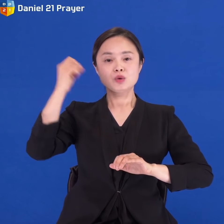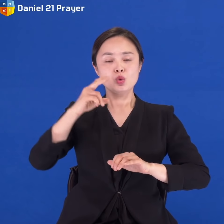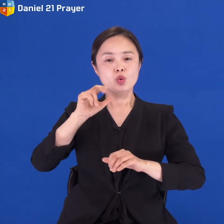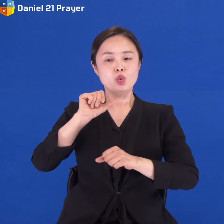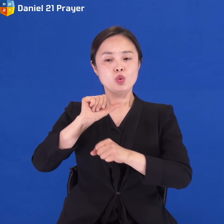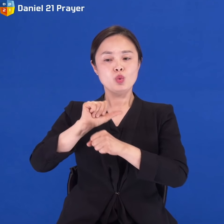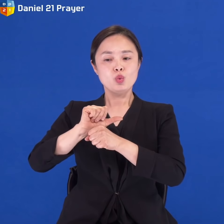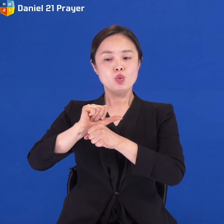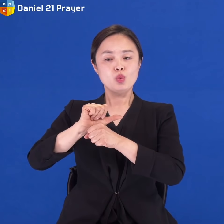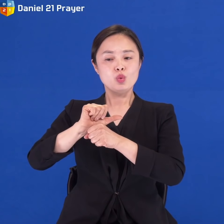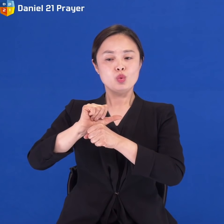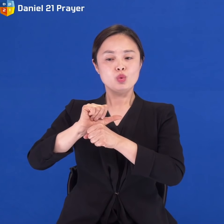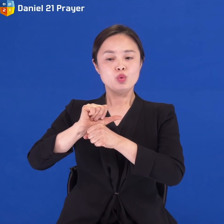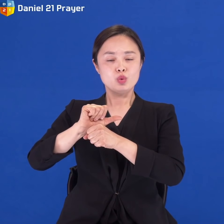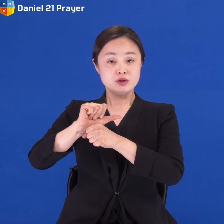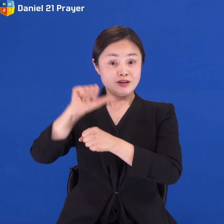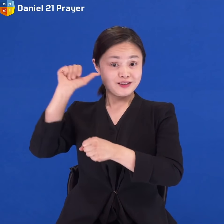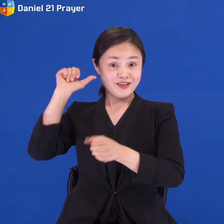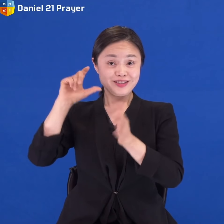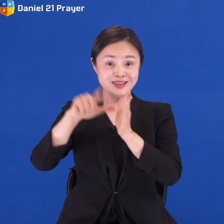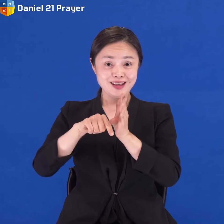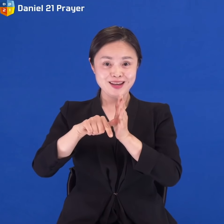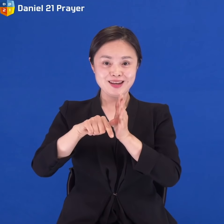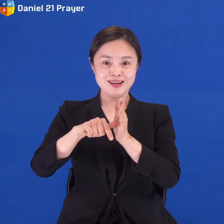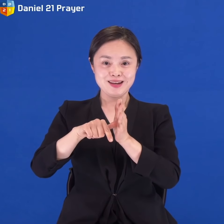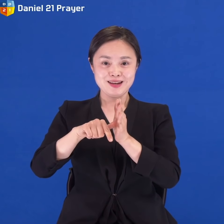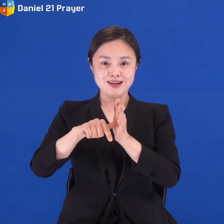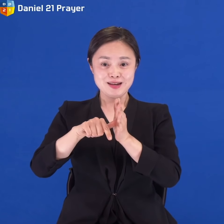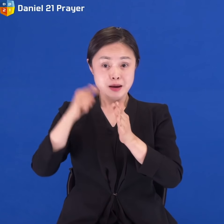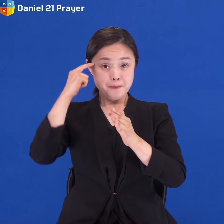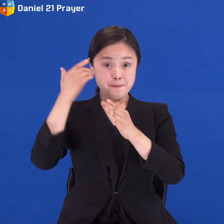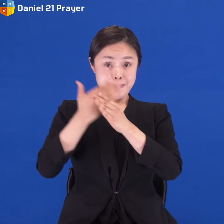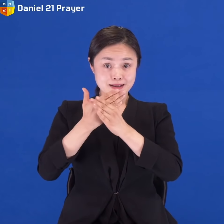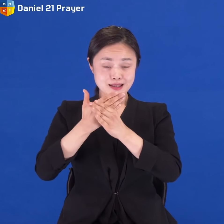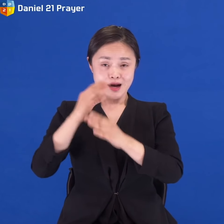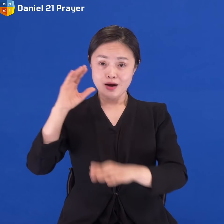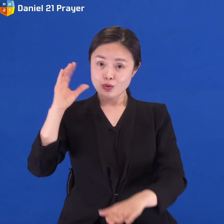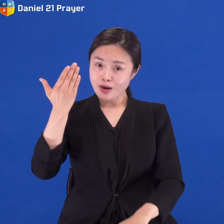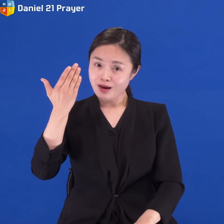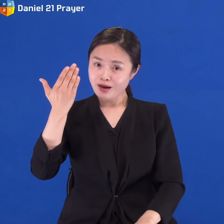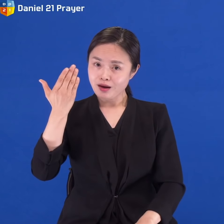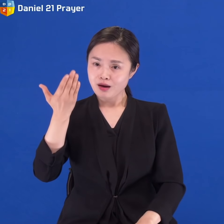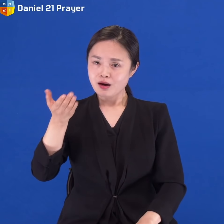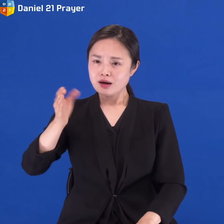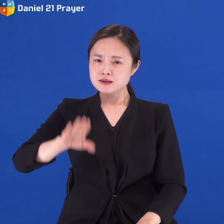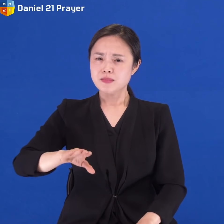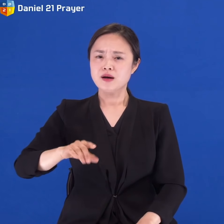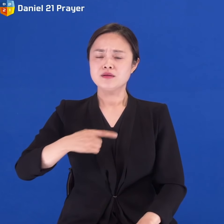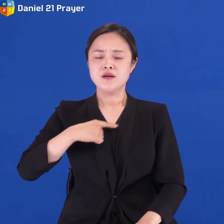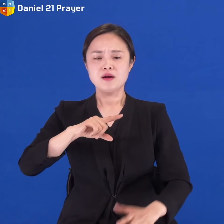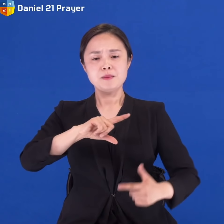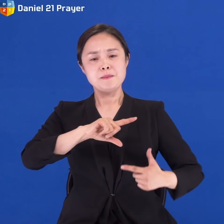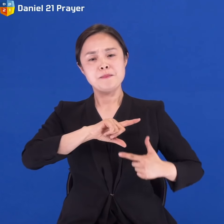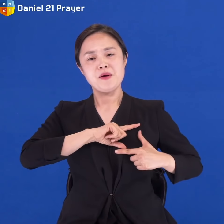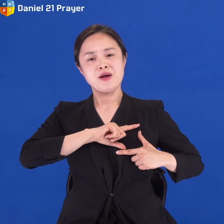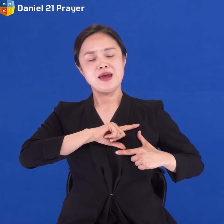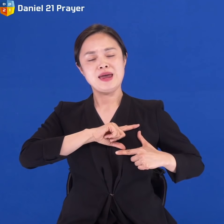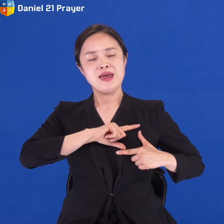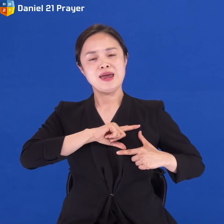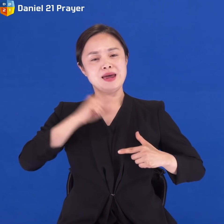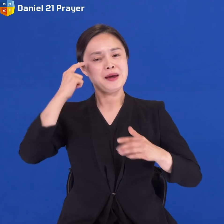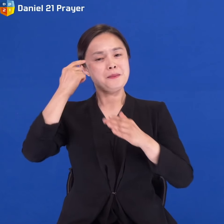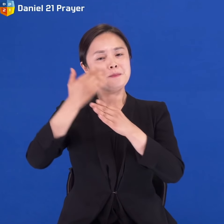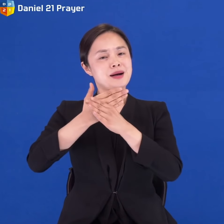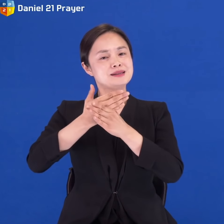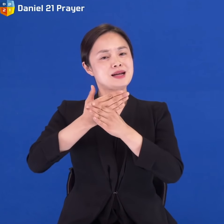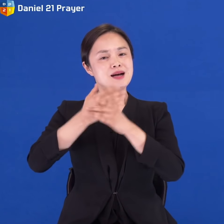6년 됐는데 박사 호칭을 뗐으면 좋겠다. 좀 교재에 신경이 쓰인다. 교수 호칭을 좀 뗐으면